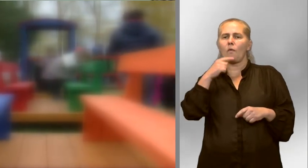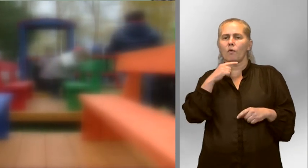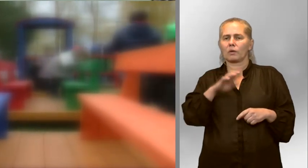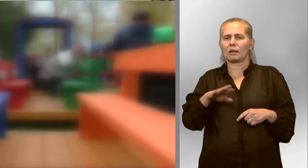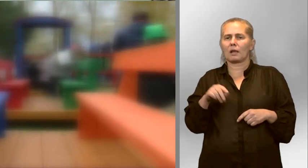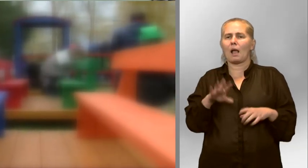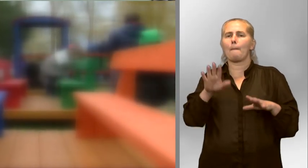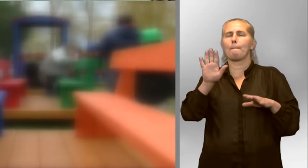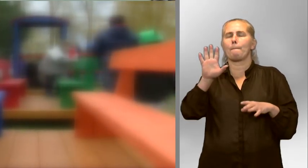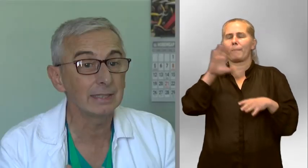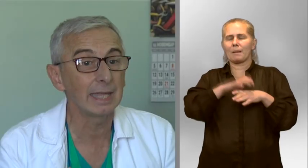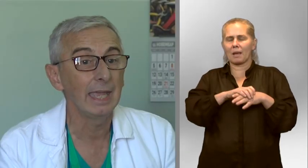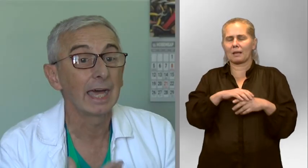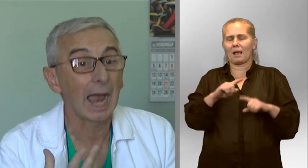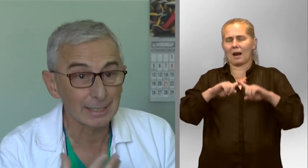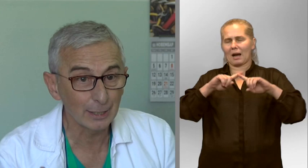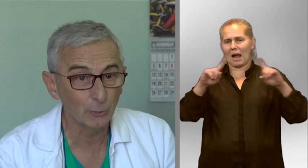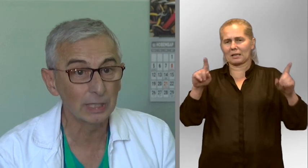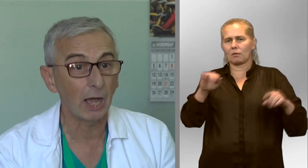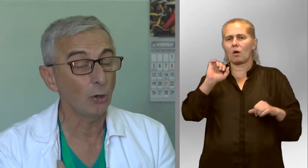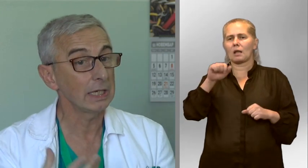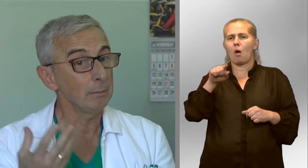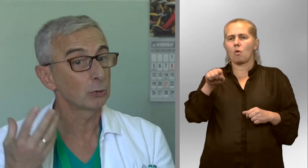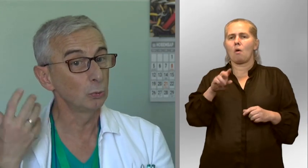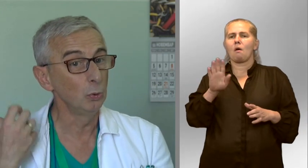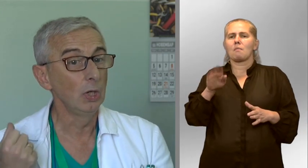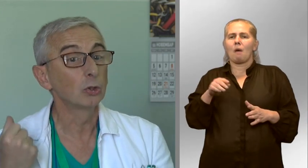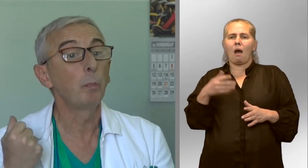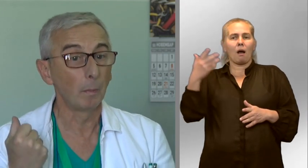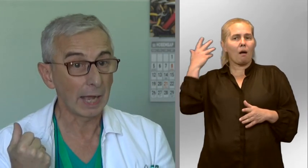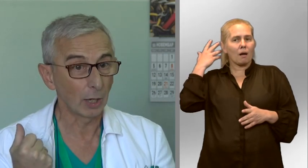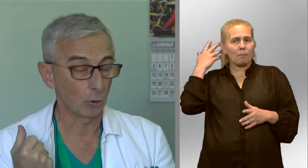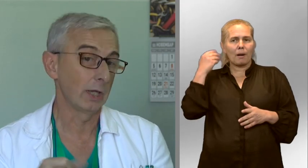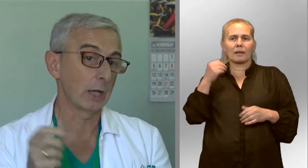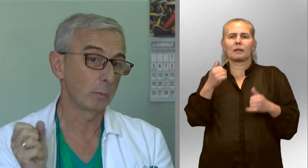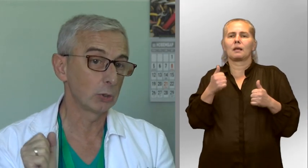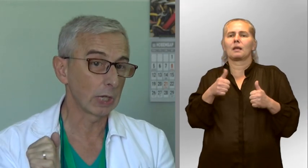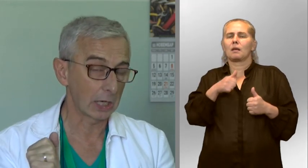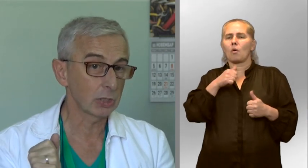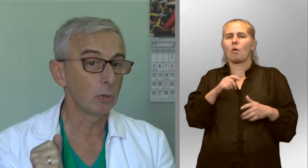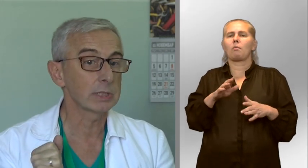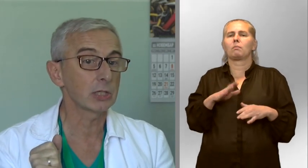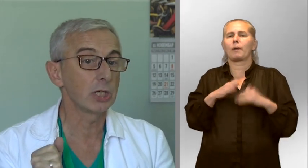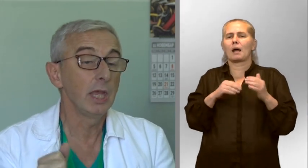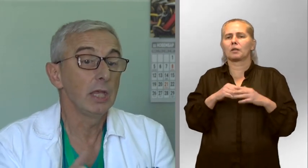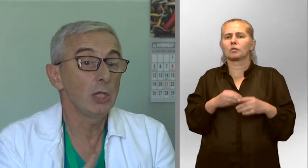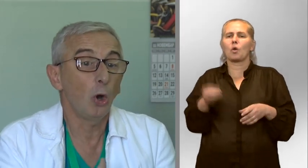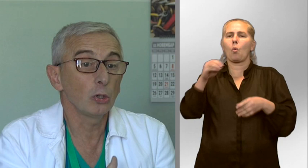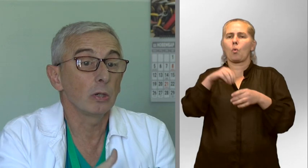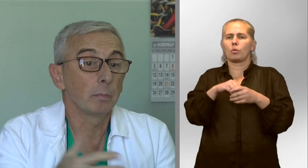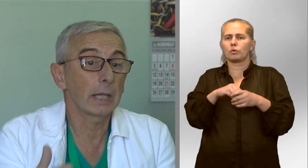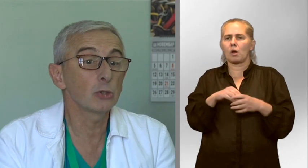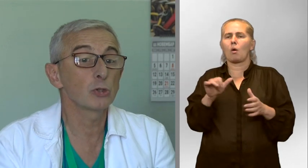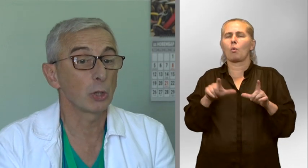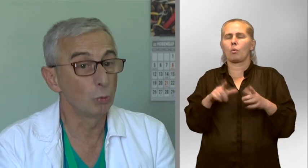ni u govoru deteta da primetite razliku, da on ima tu to pomagalo, kako mi to kažemo, znači, i